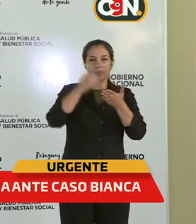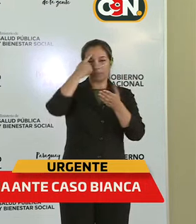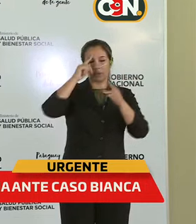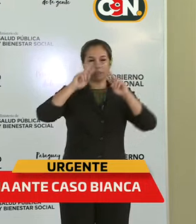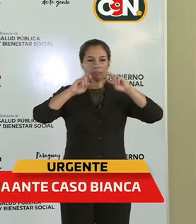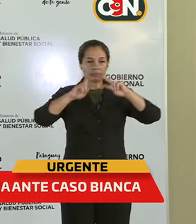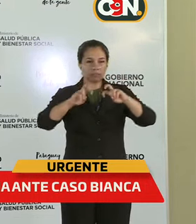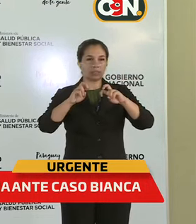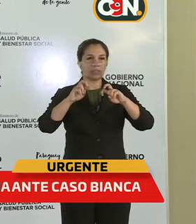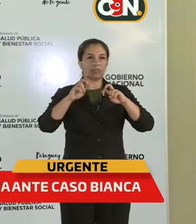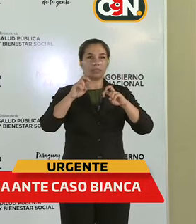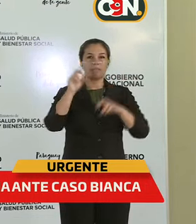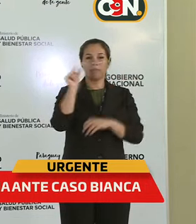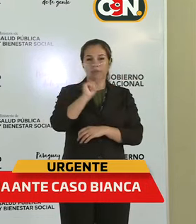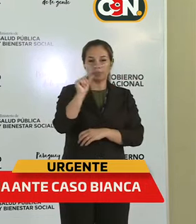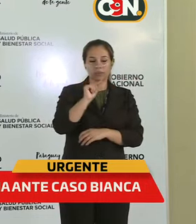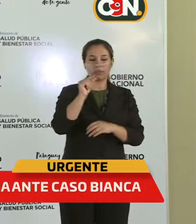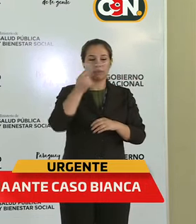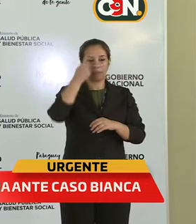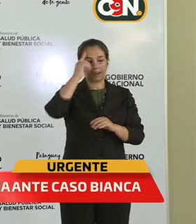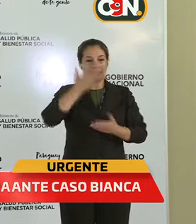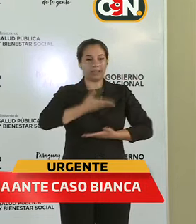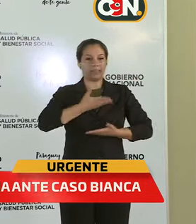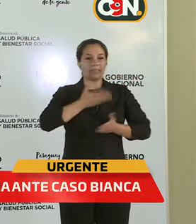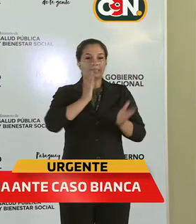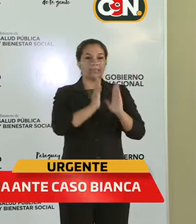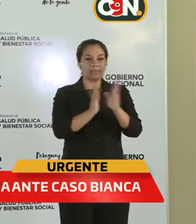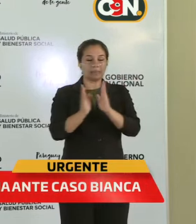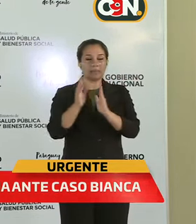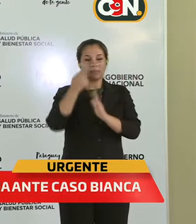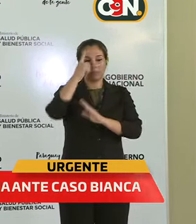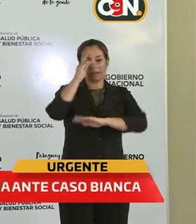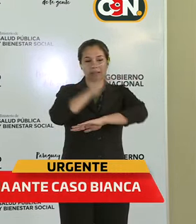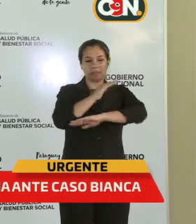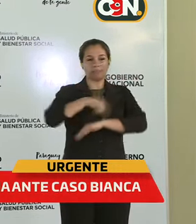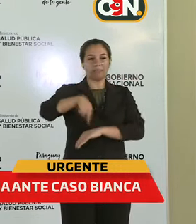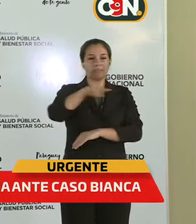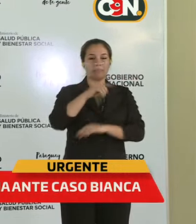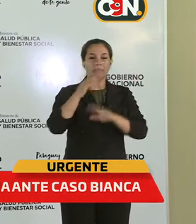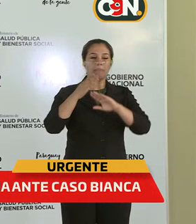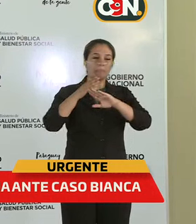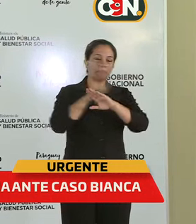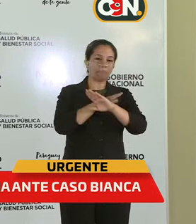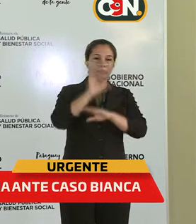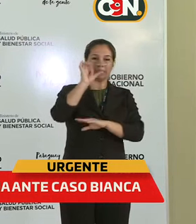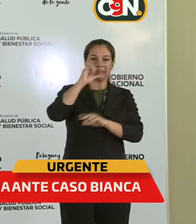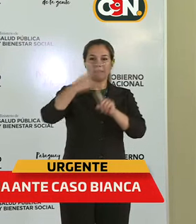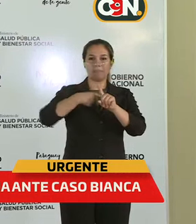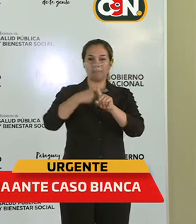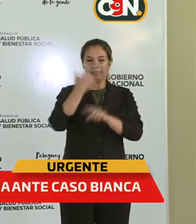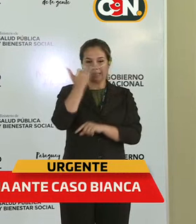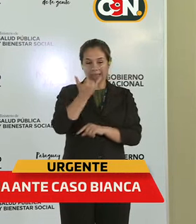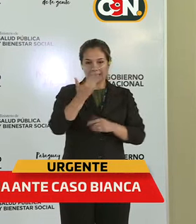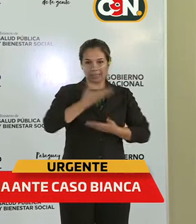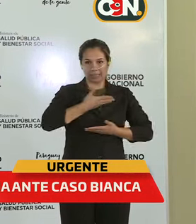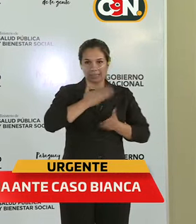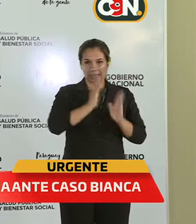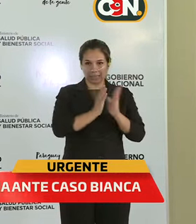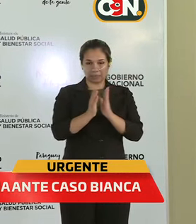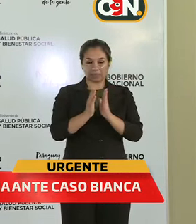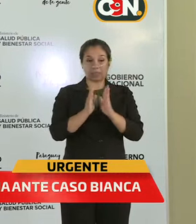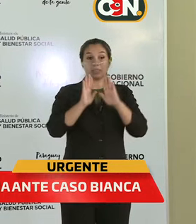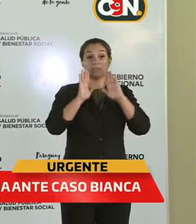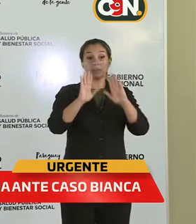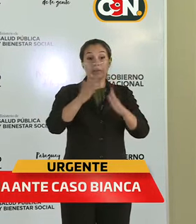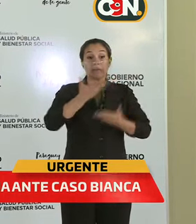mejorías sustanciales en el tratamiento se han visto en pacientes menores de 6 meses. Con respecto a los